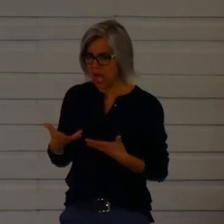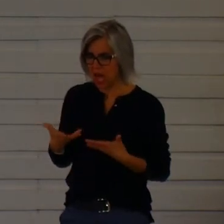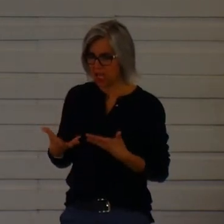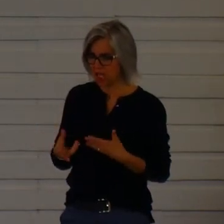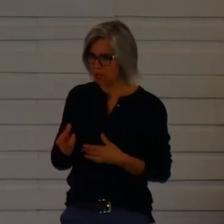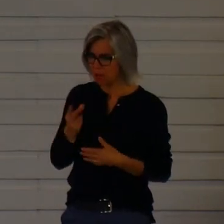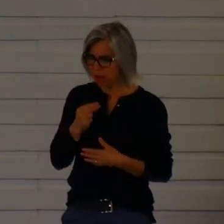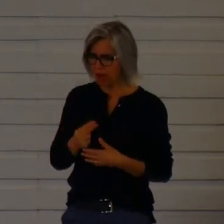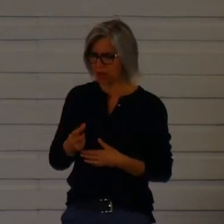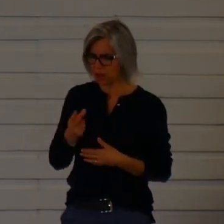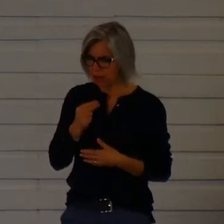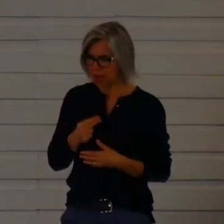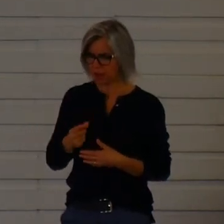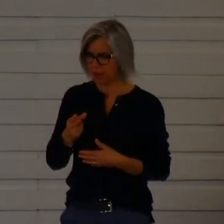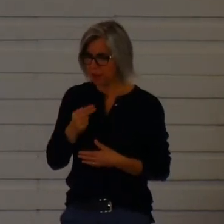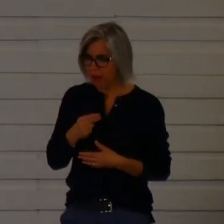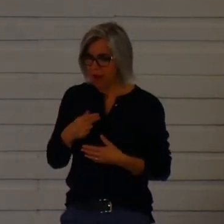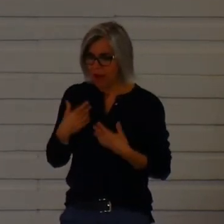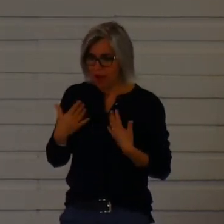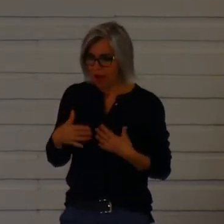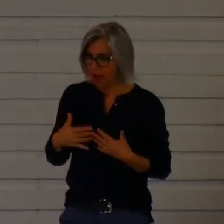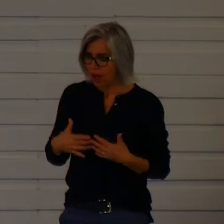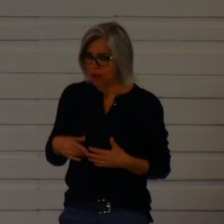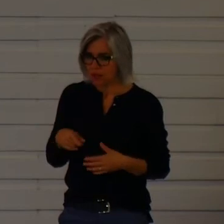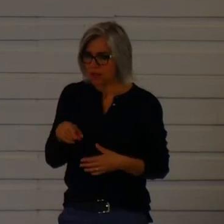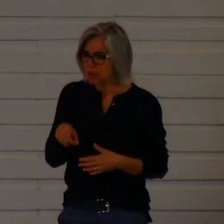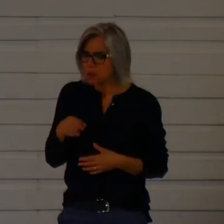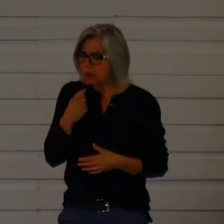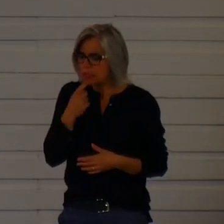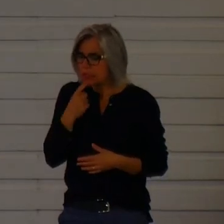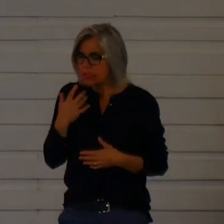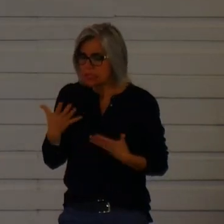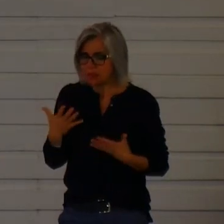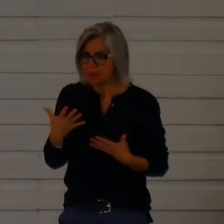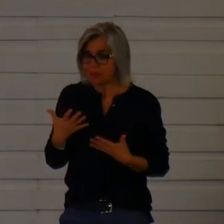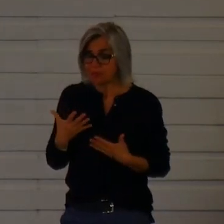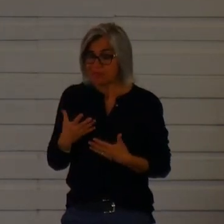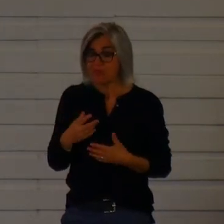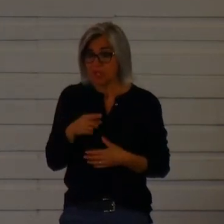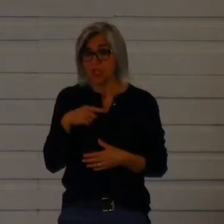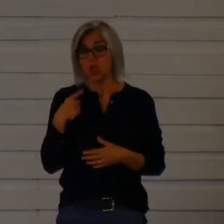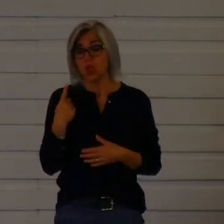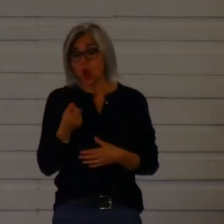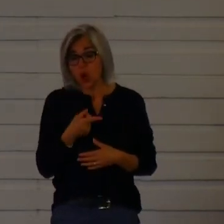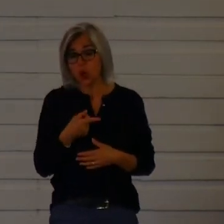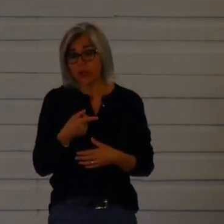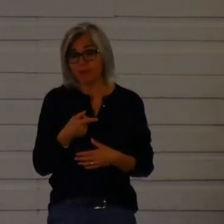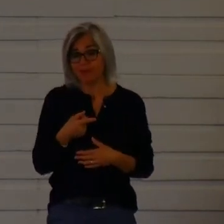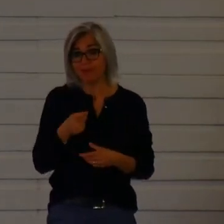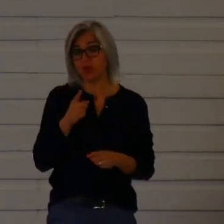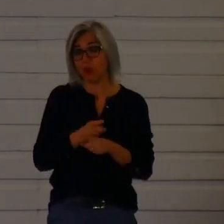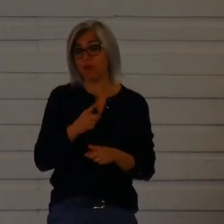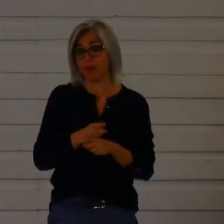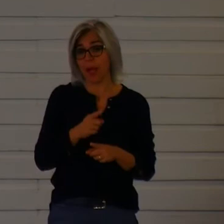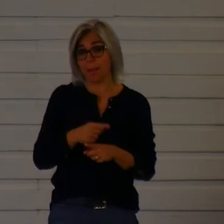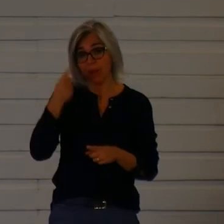Dovremmo leggere tutti e 37 capitoli per capire, ma credo che un po' di conoscenza biblica lo abbiamo. Ma per chi non ce l'ha, ti consiglio